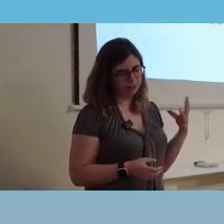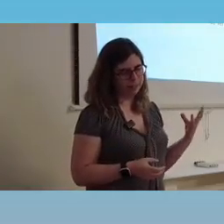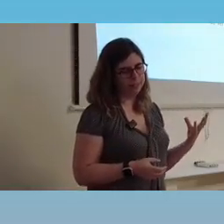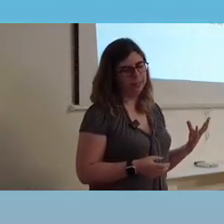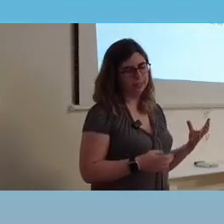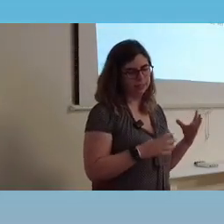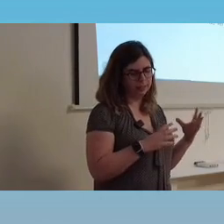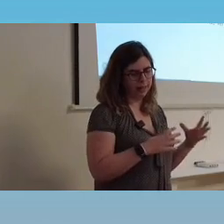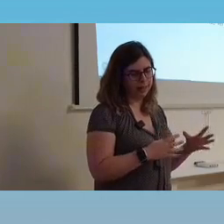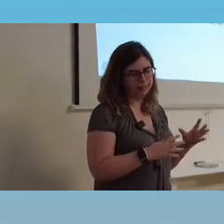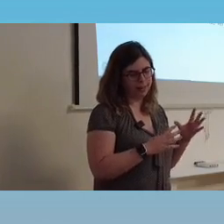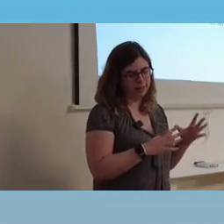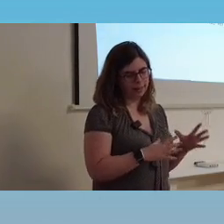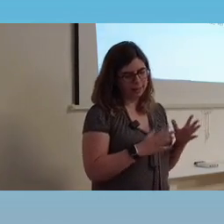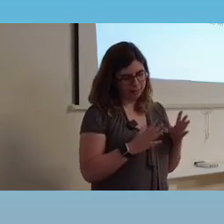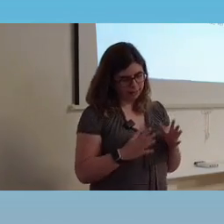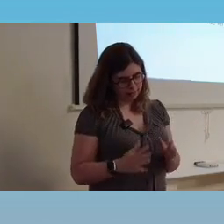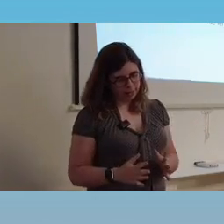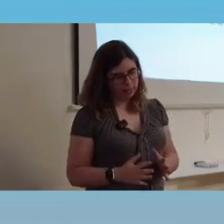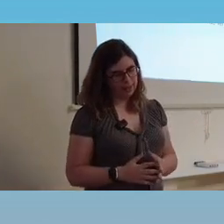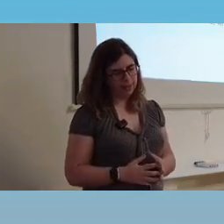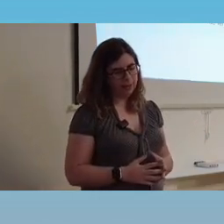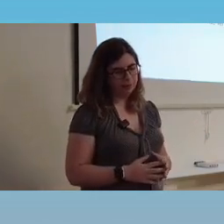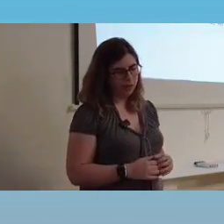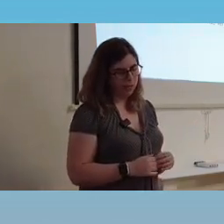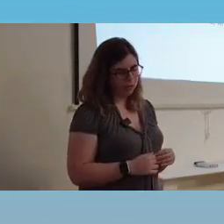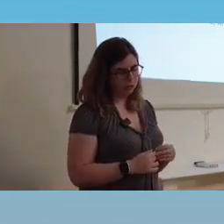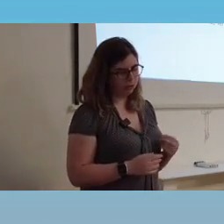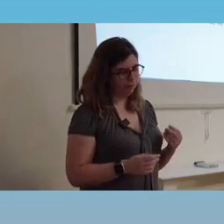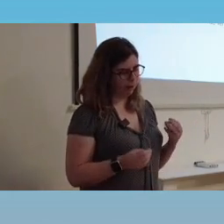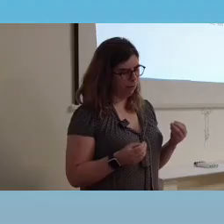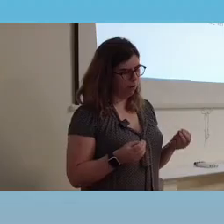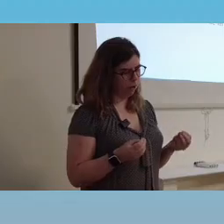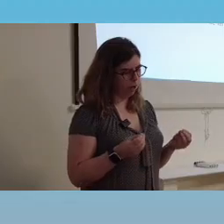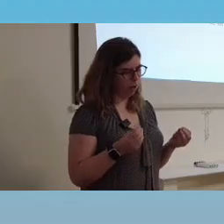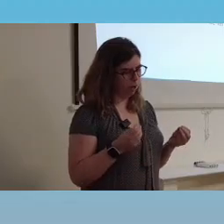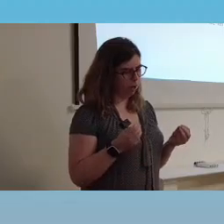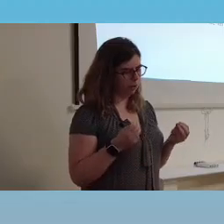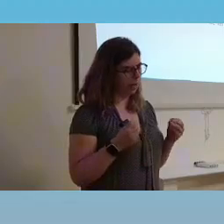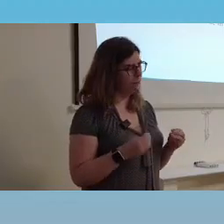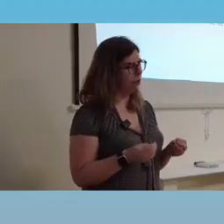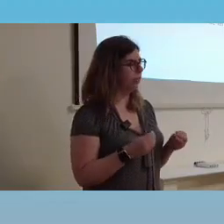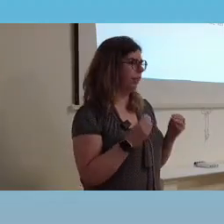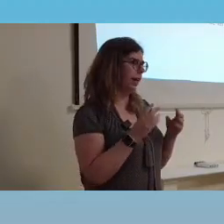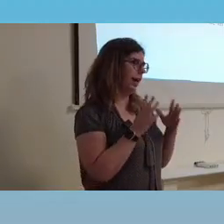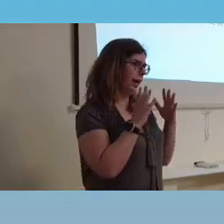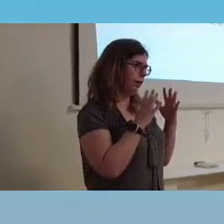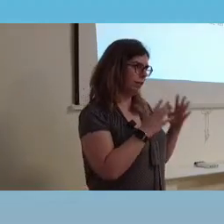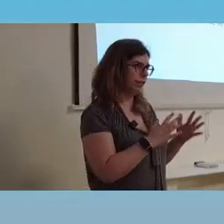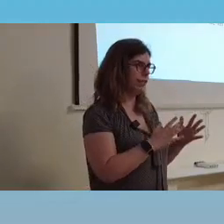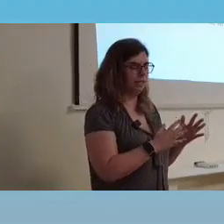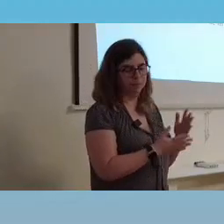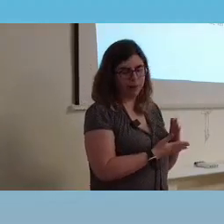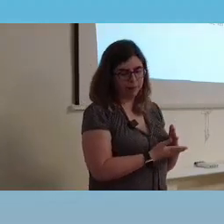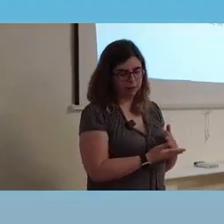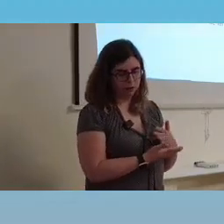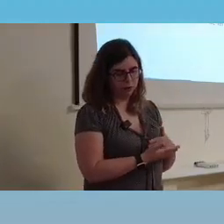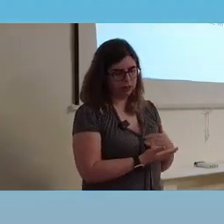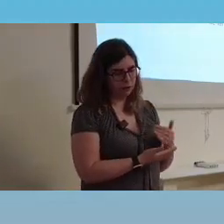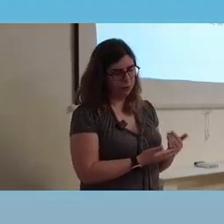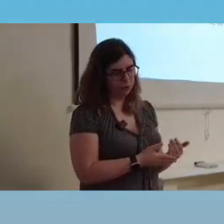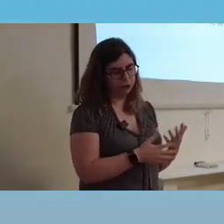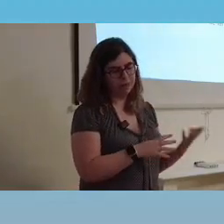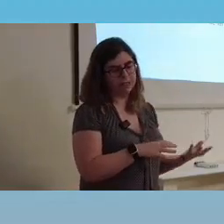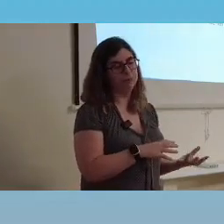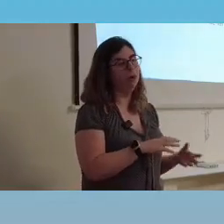Language Processing, SLR. Donc, c'est vraiment un traitement dédié à la langue des signes qui permet